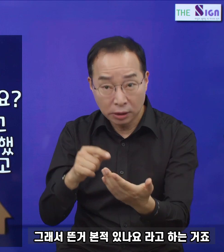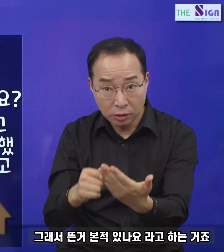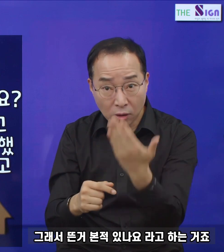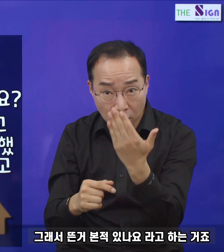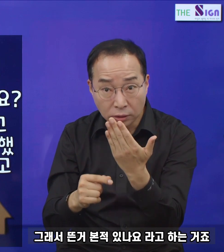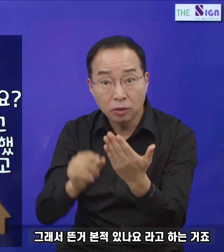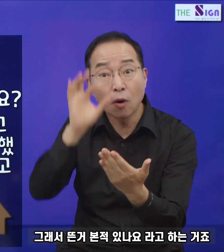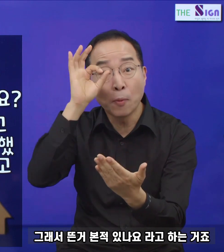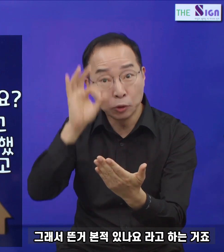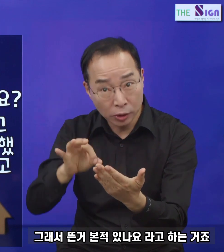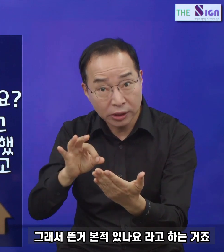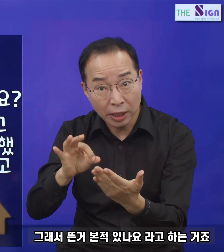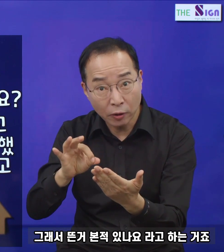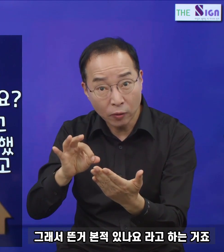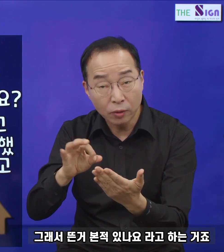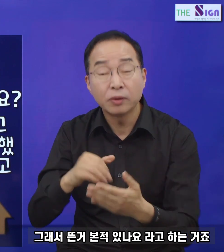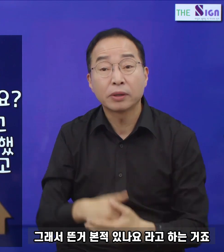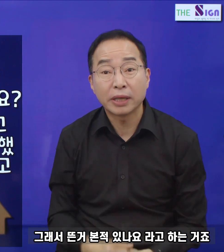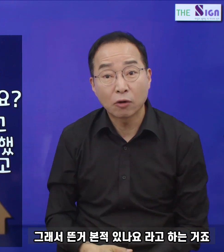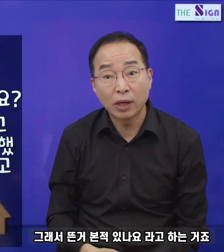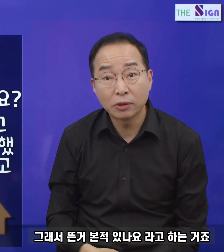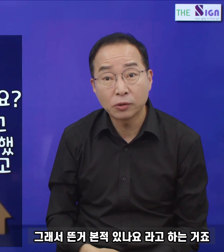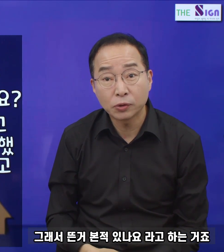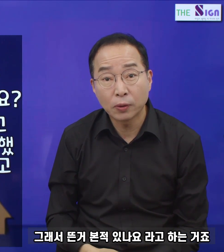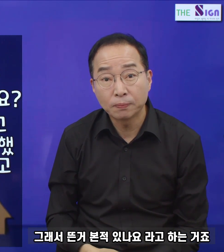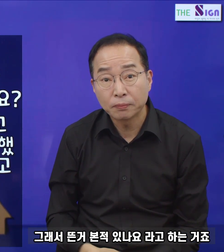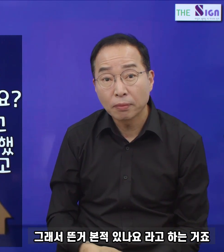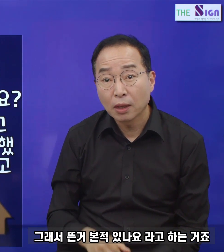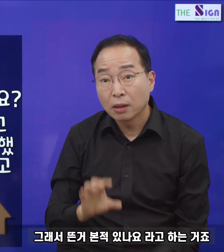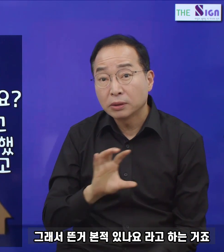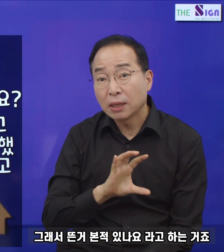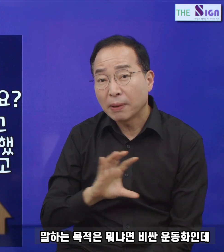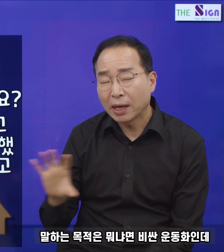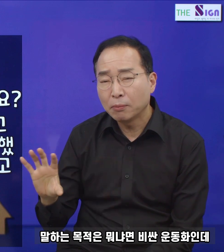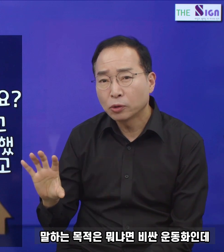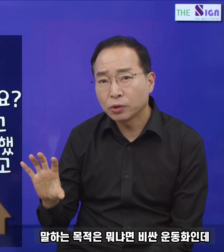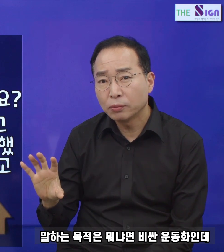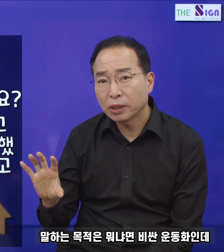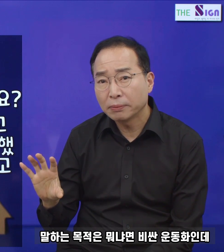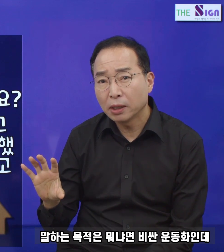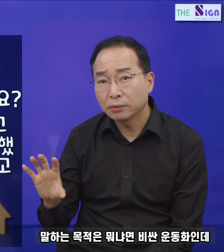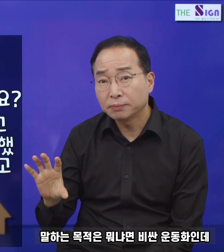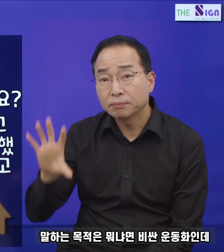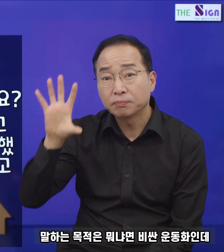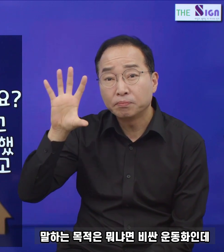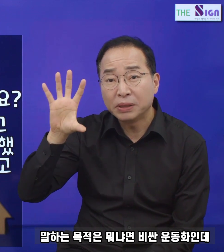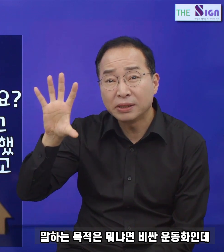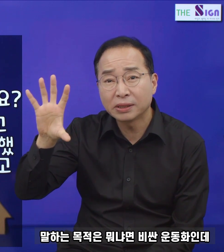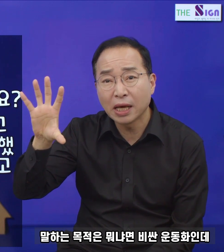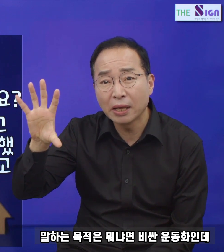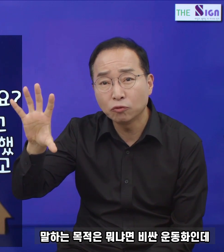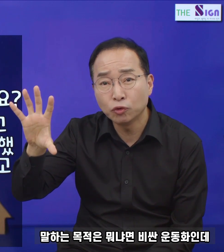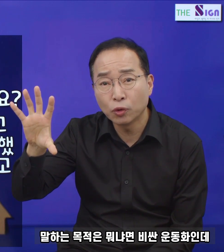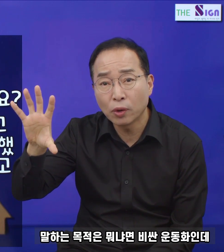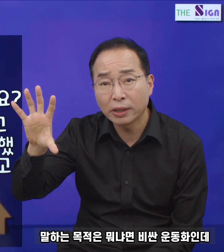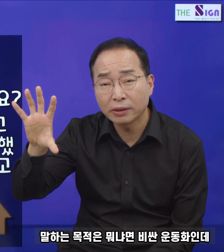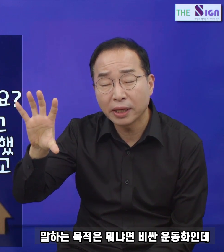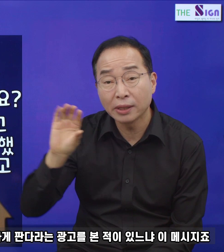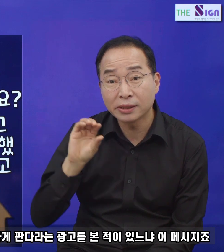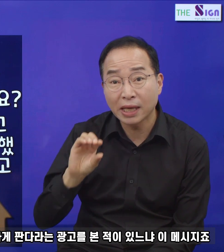그래서 뜬 거 본 적 있나요? 라고 하는 거죠. 자, 말할 목적은 뭐냐면 비싼 운동화인데